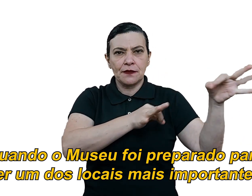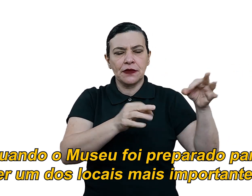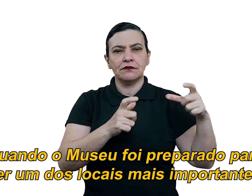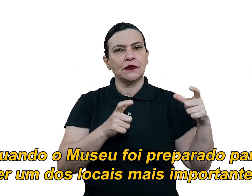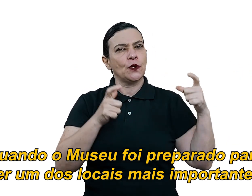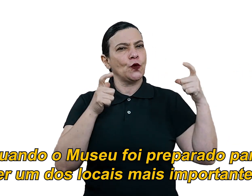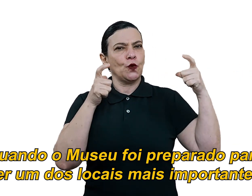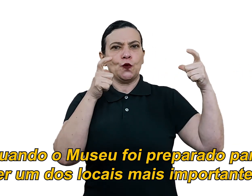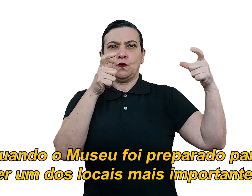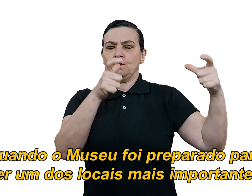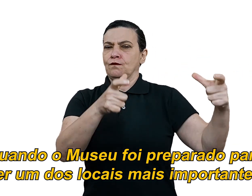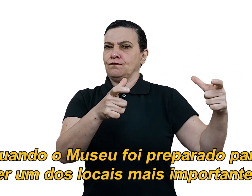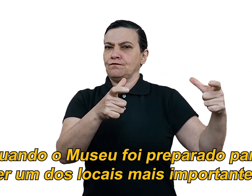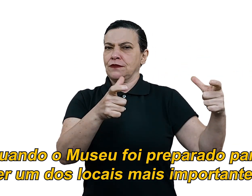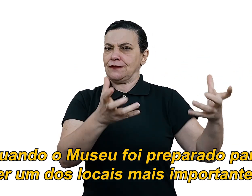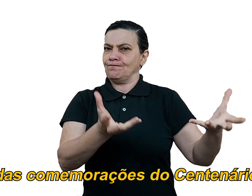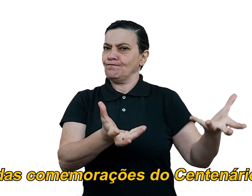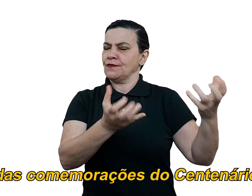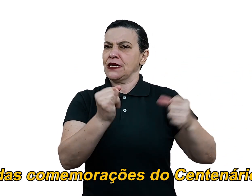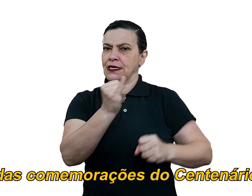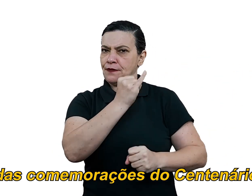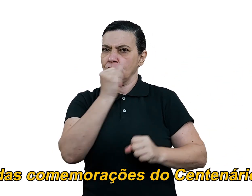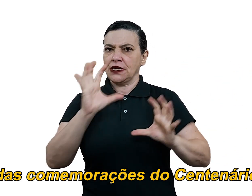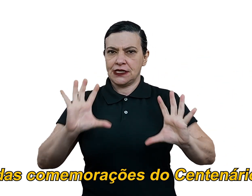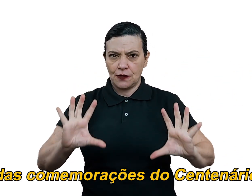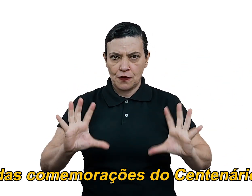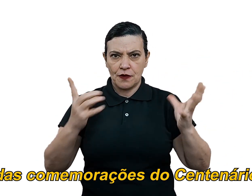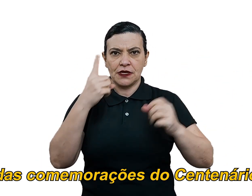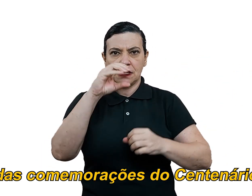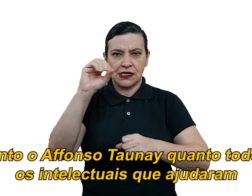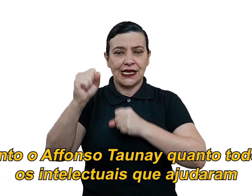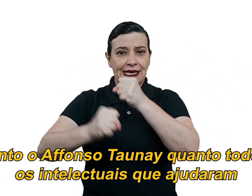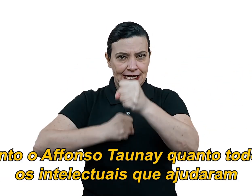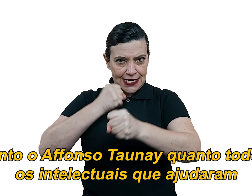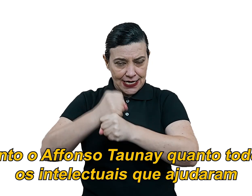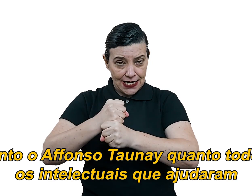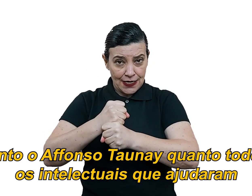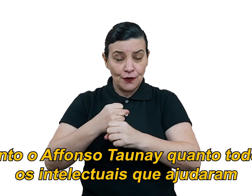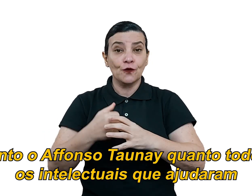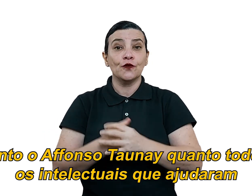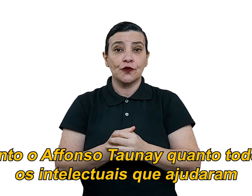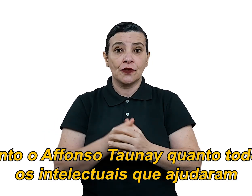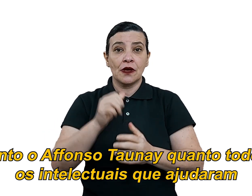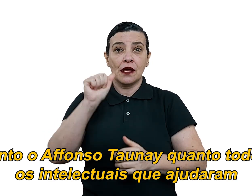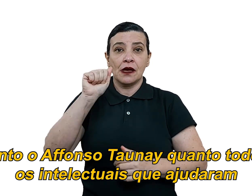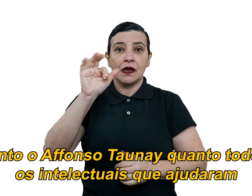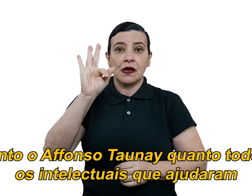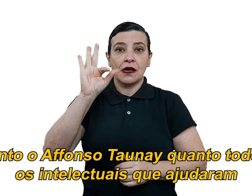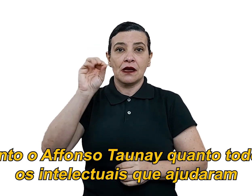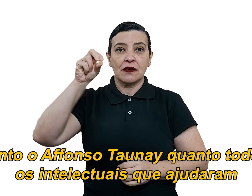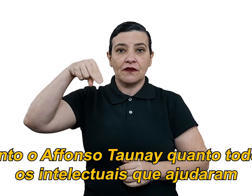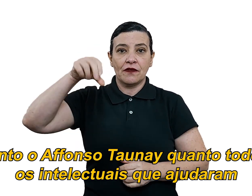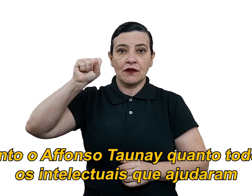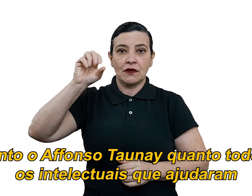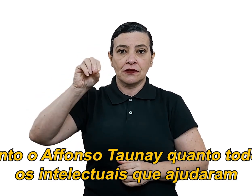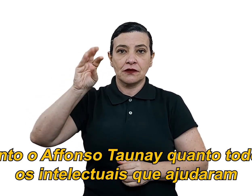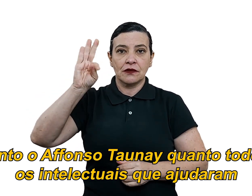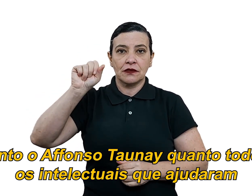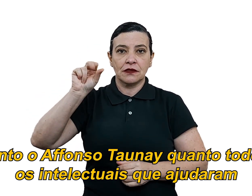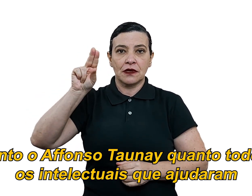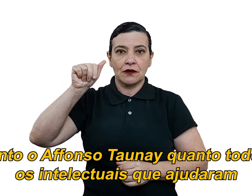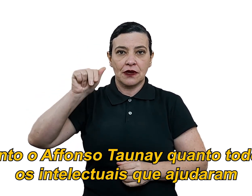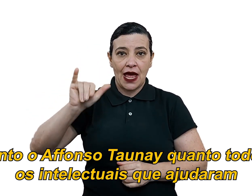dos locais mais importantes das comemorações do centenário, tanto o Afonso Toné quanto todos